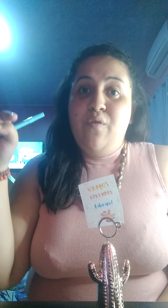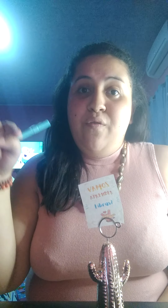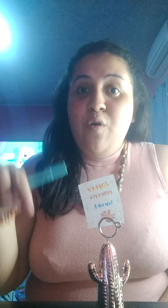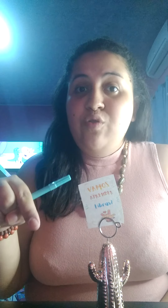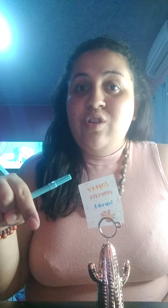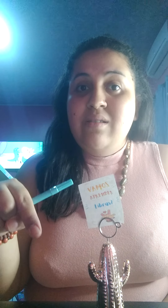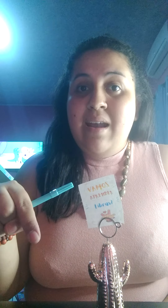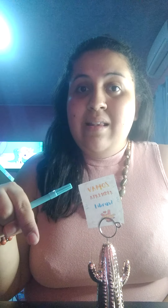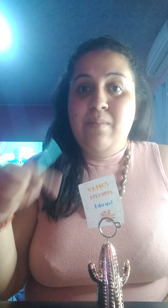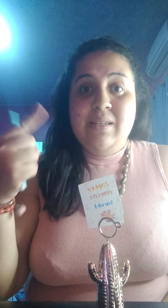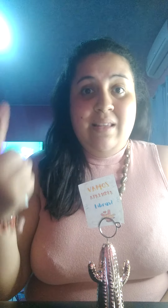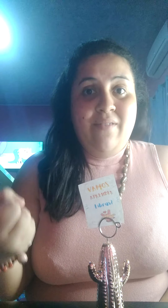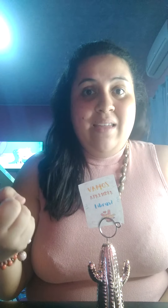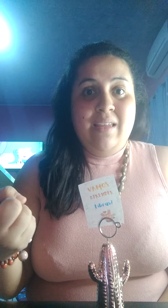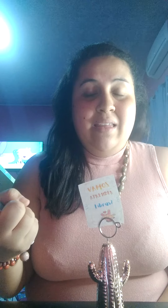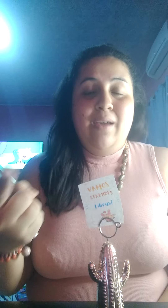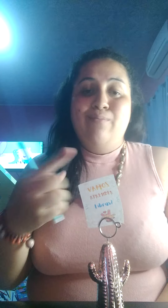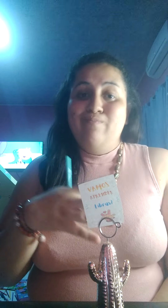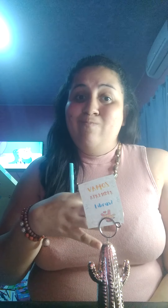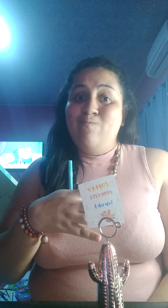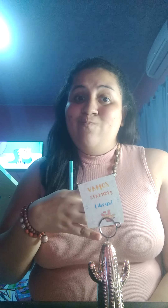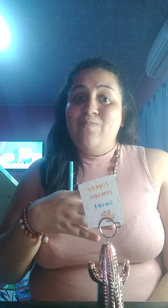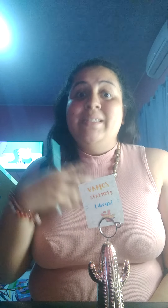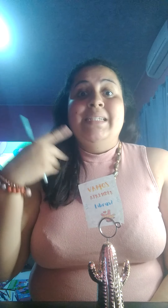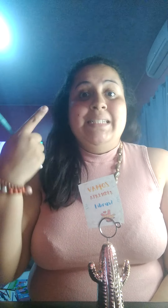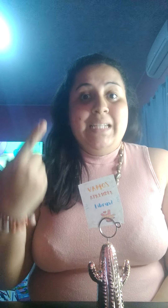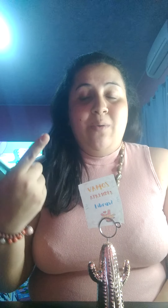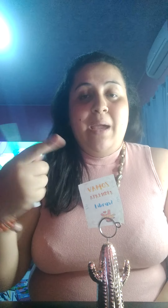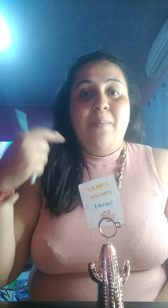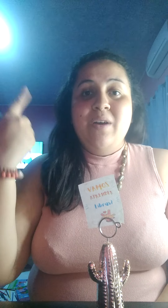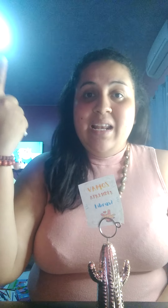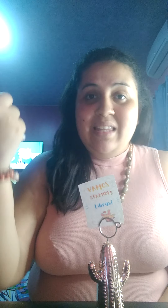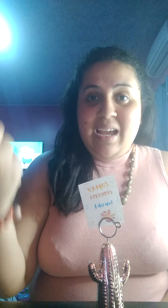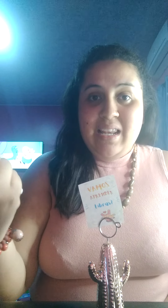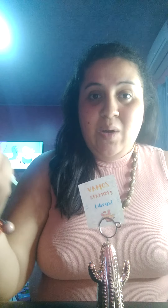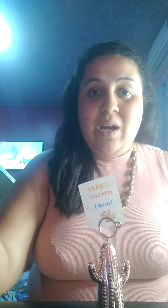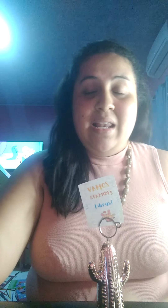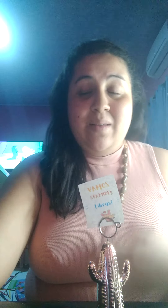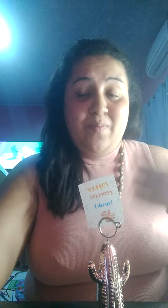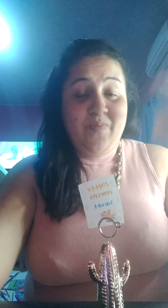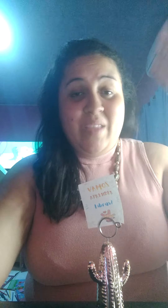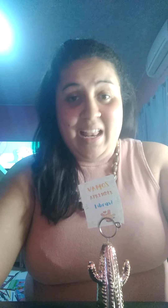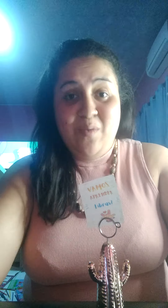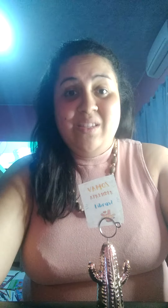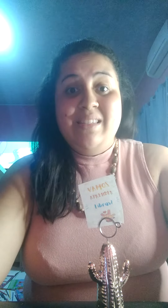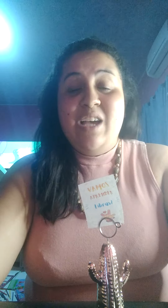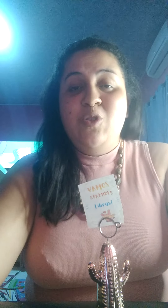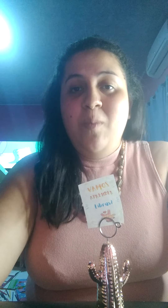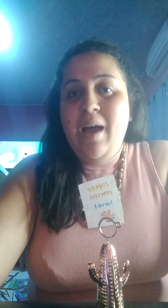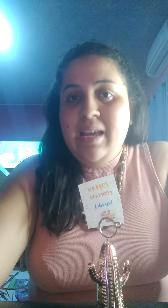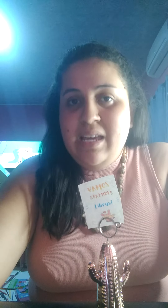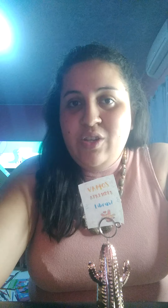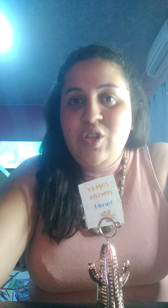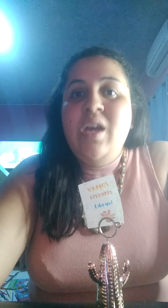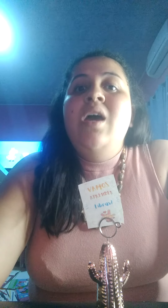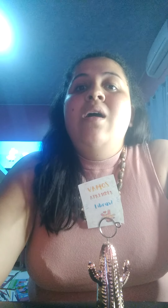for utilizar a Libras, ele vai entender? Não, né? Porque ele tem a língua de sinais do país